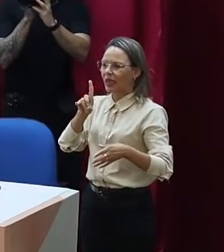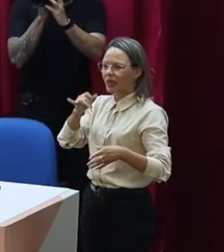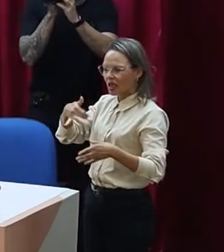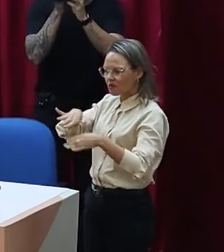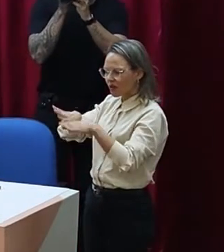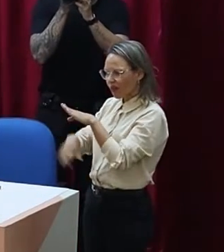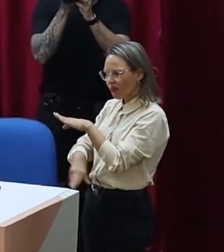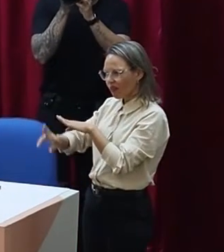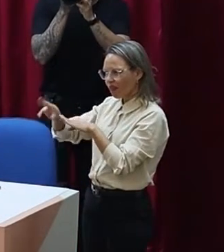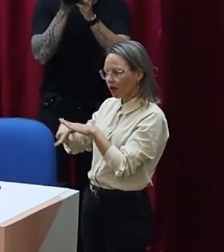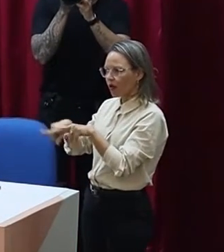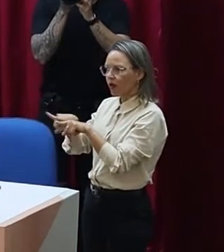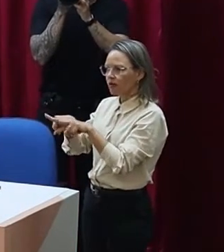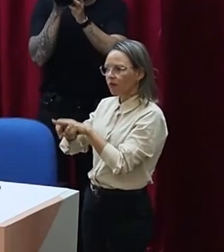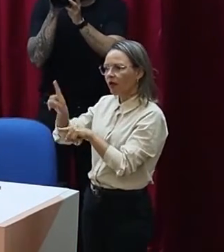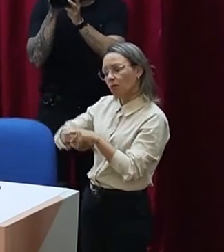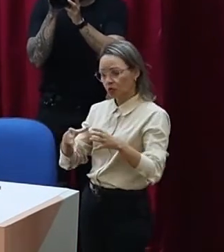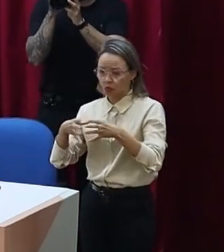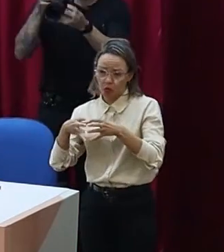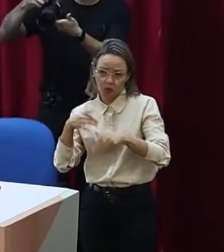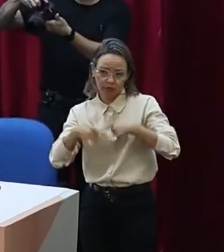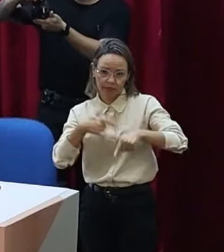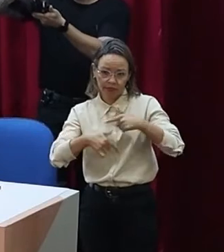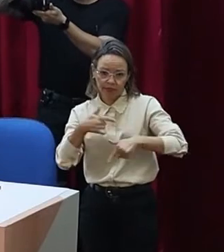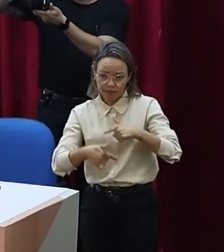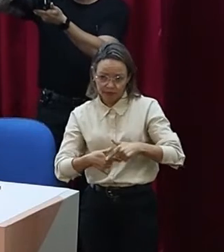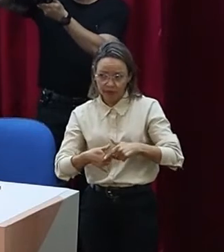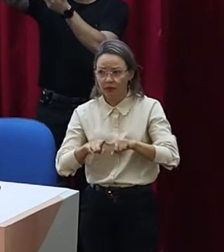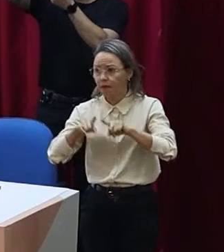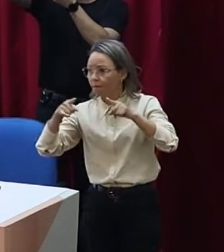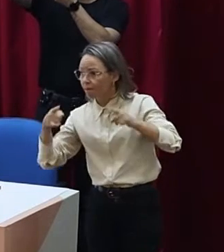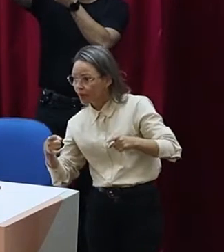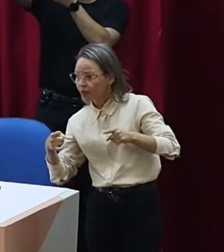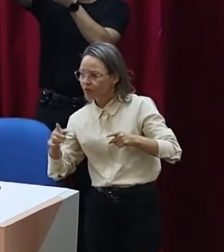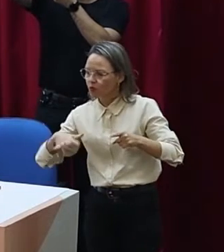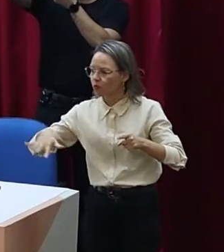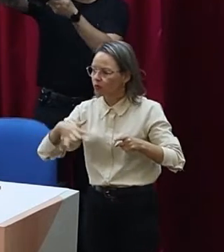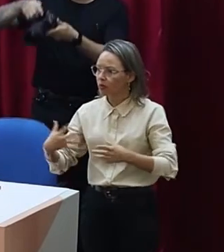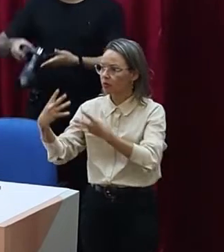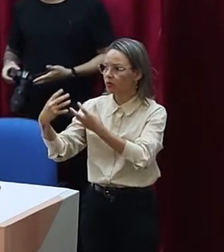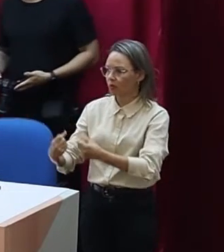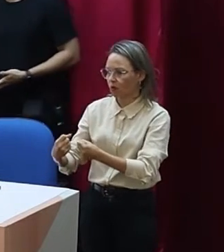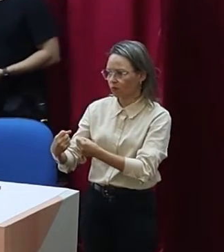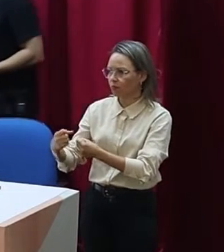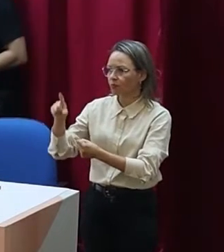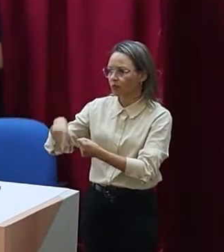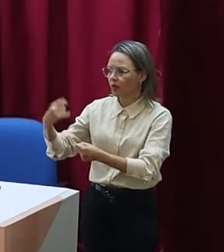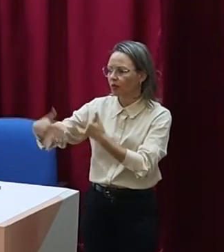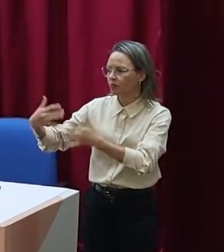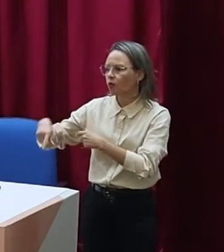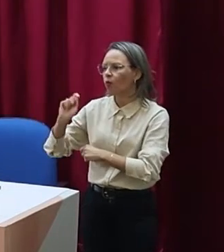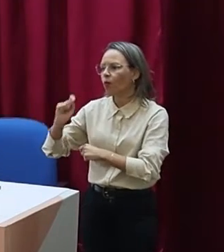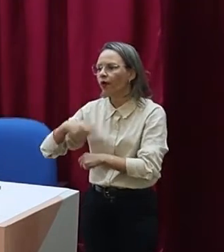desdiferenciação. Por exemplo, as injustiças contra uma classe trabalhadora. Por outro lado, na esfera do reconhecimento, ela fala em